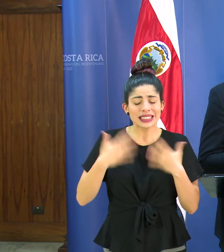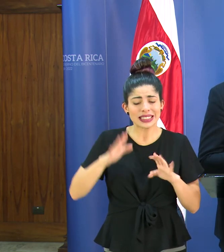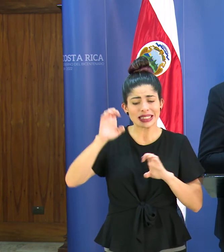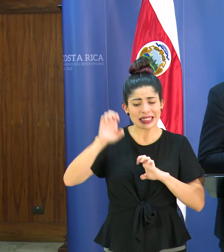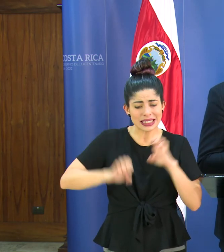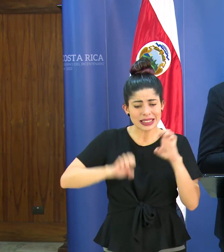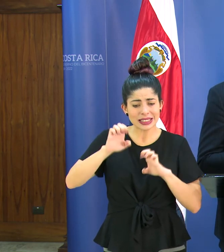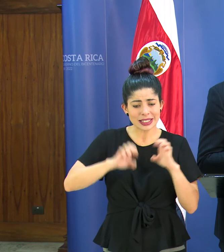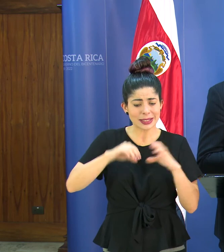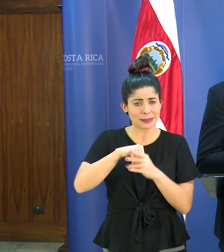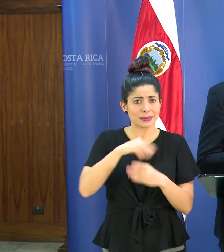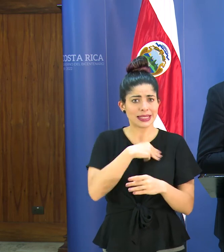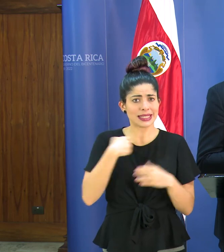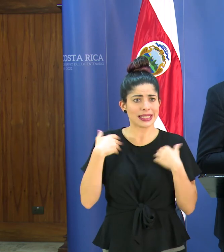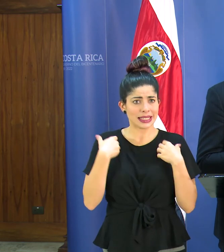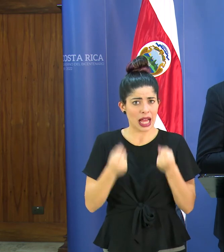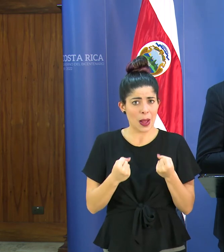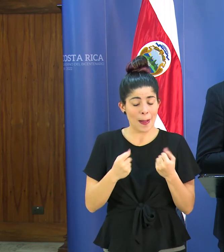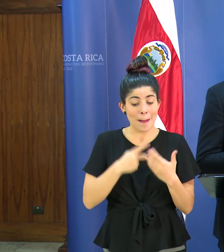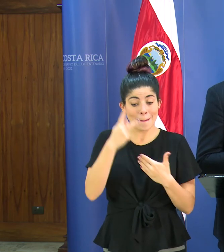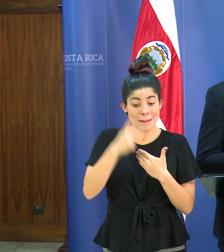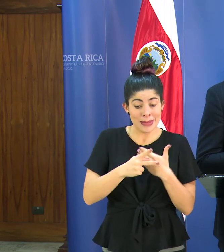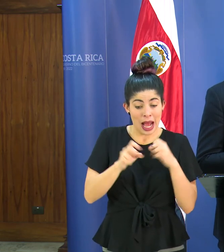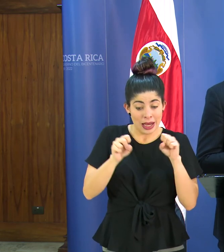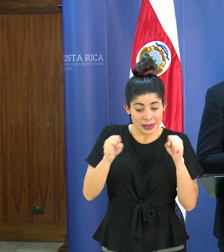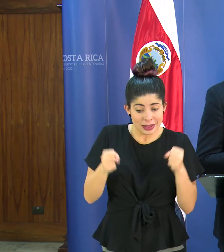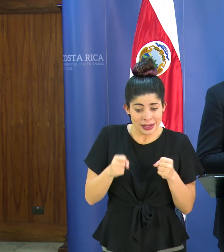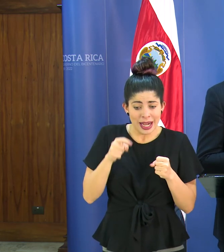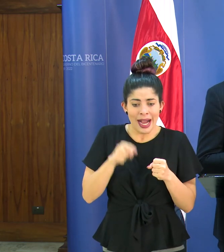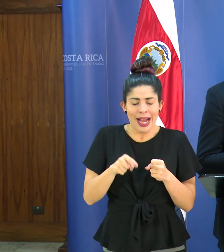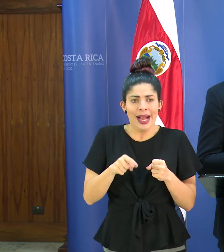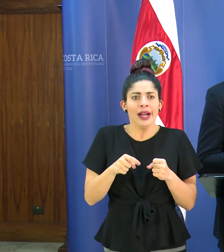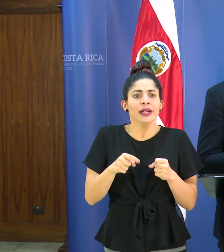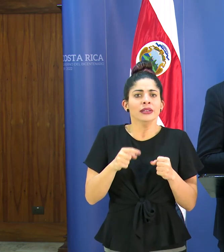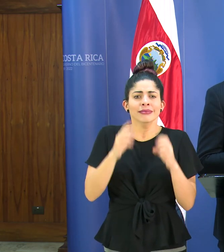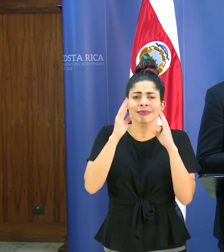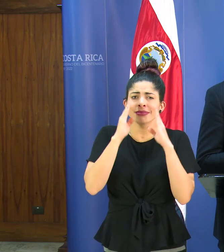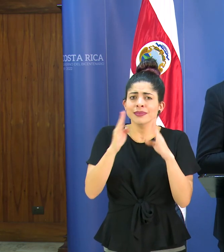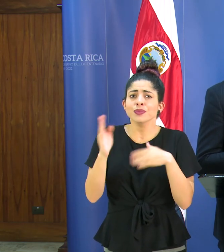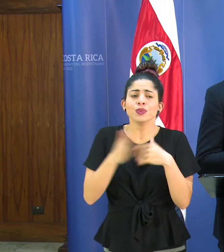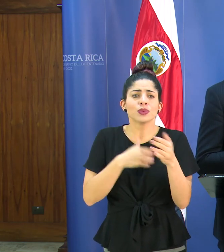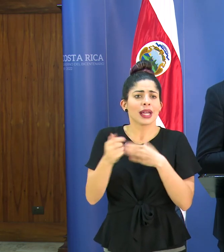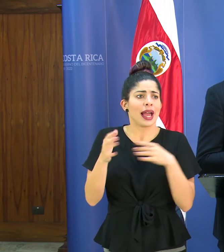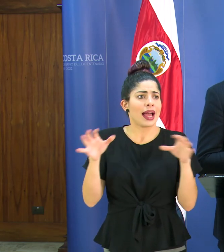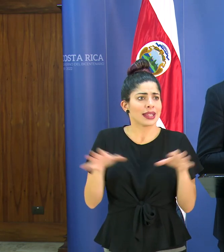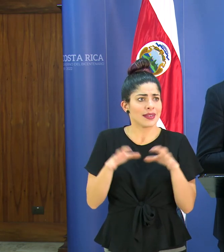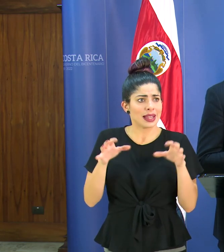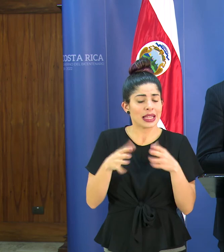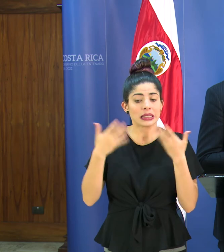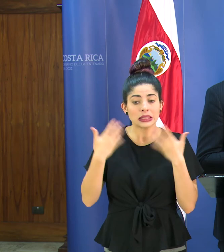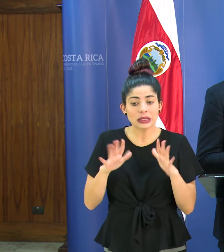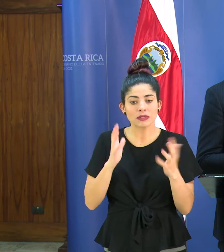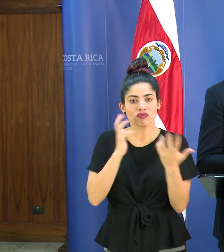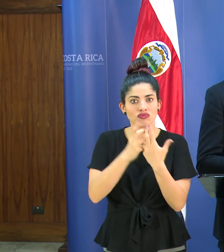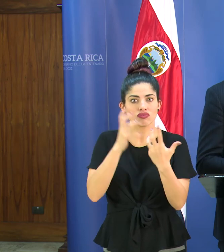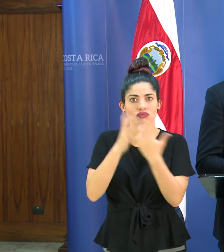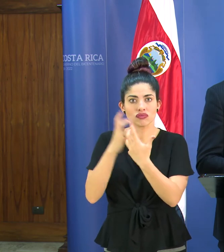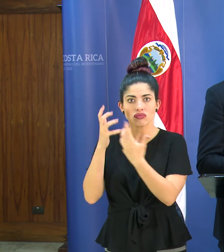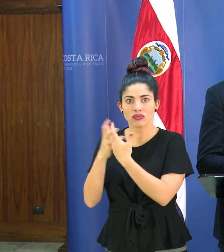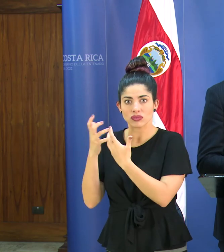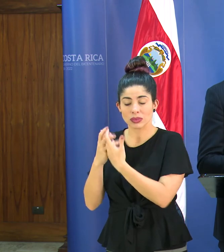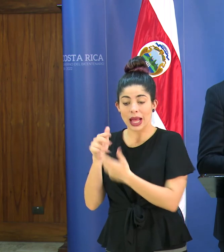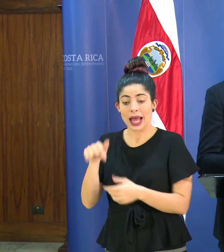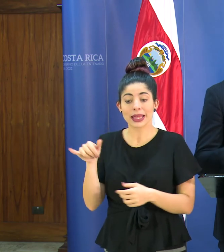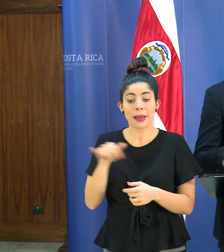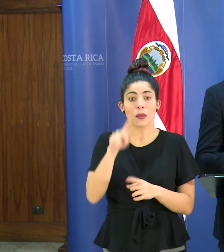directamente de salud ese plan de contingencia es multi amenaza responde a cualquier evento y se ha ido adaptando yo creo que aquí también